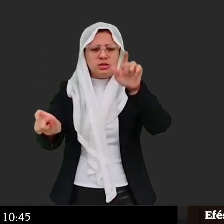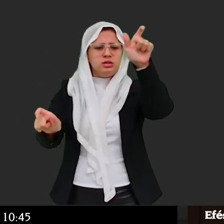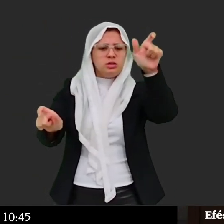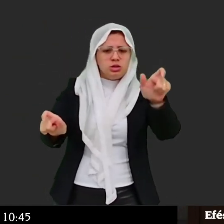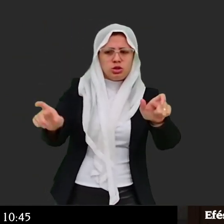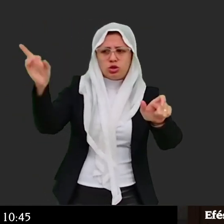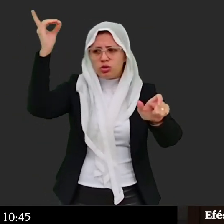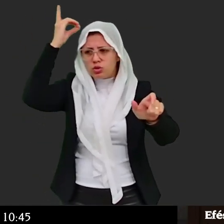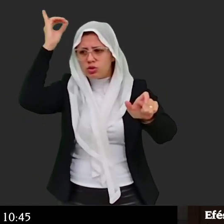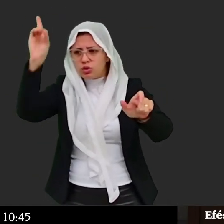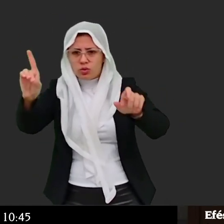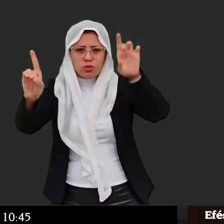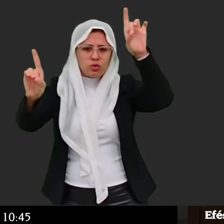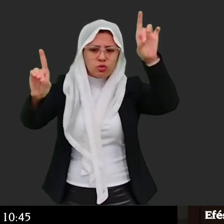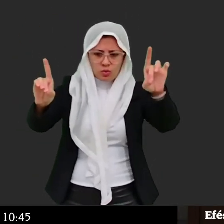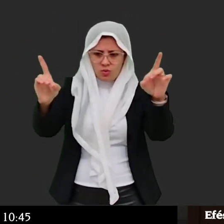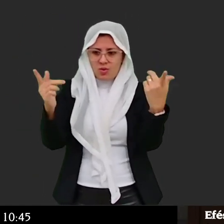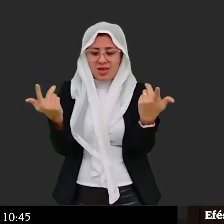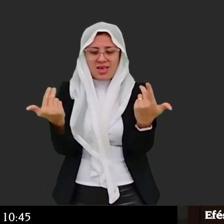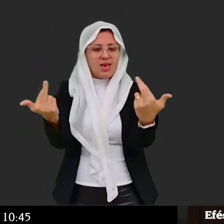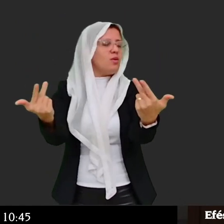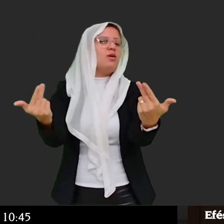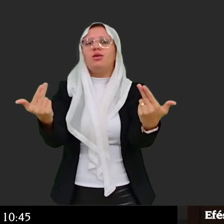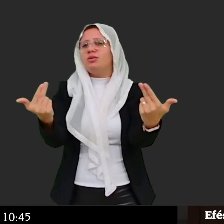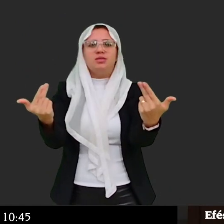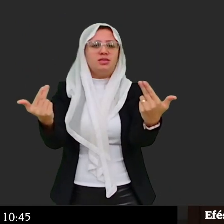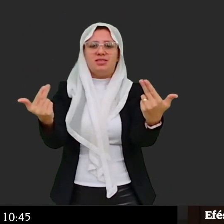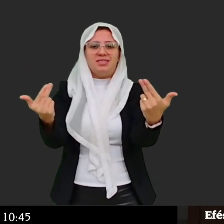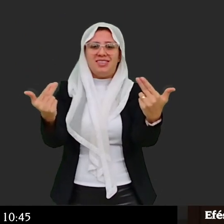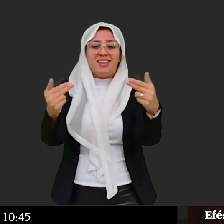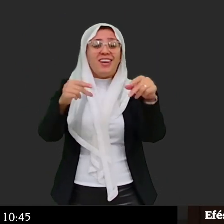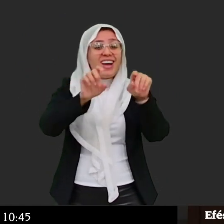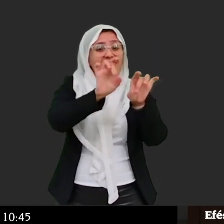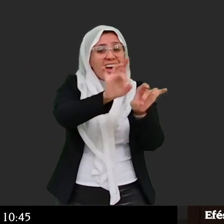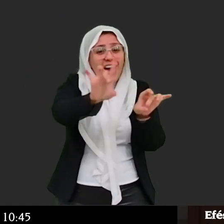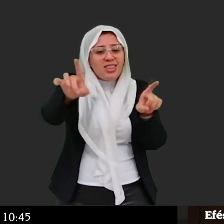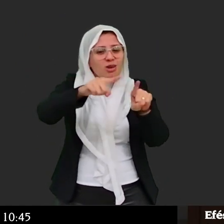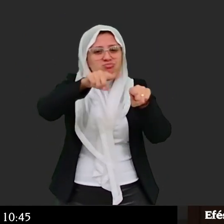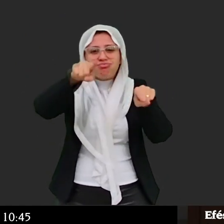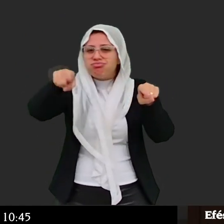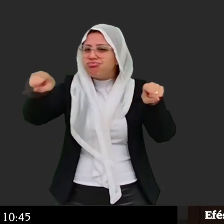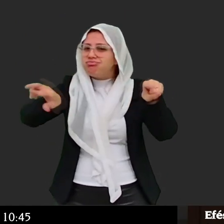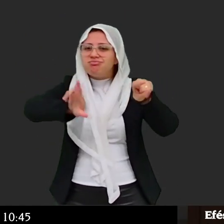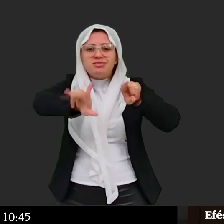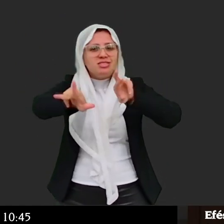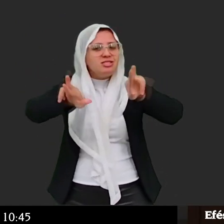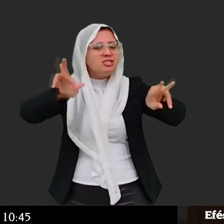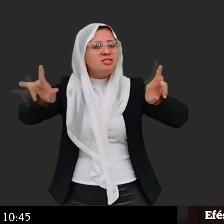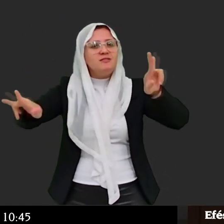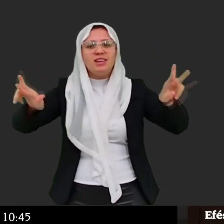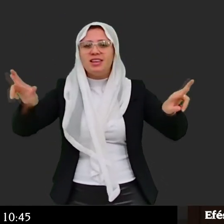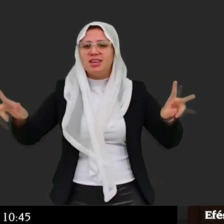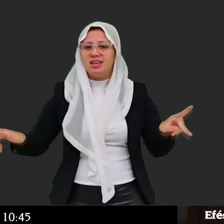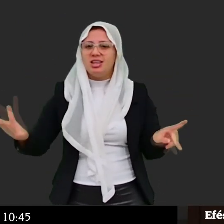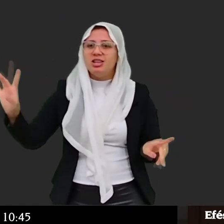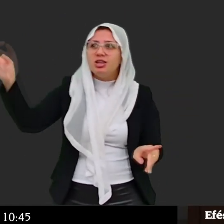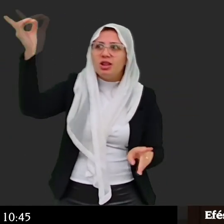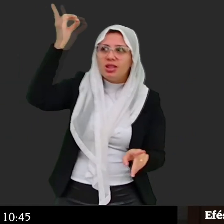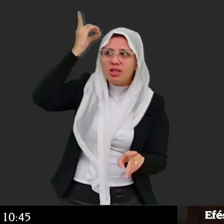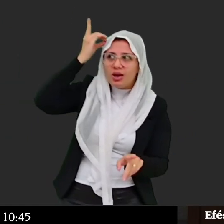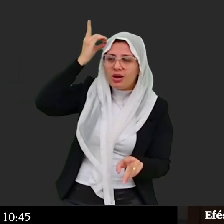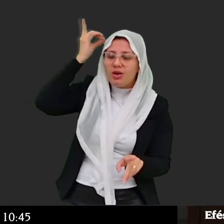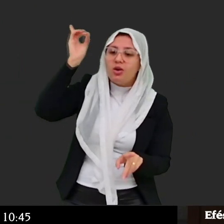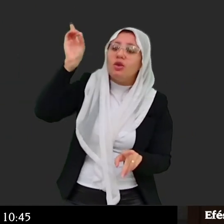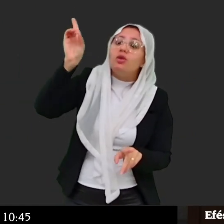para todos. Cada um tem uma medida, isto é, este agraciamento de Deus sobre cada pessoa